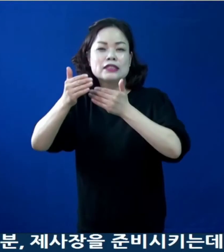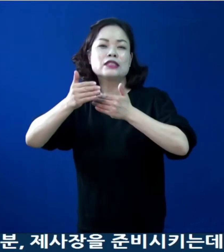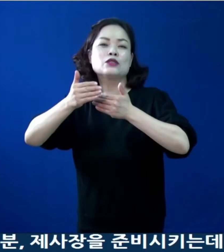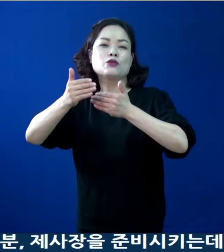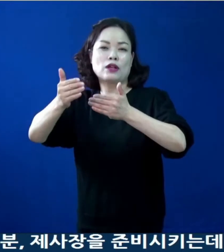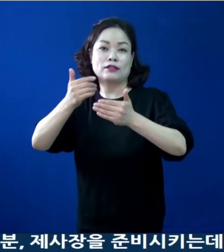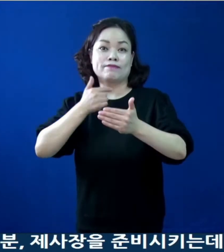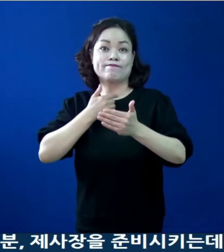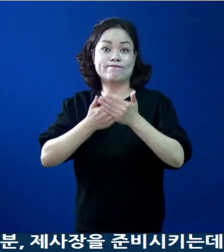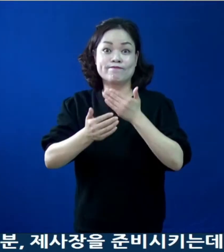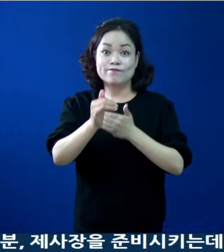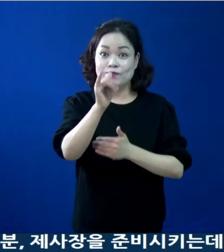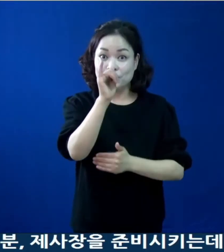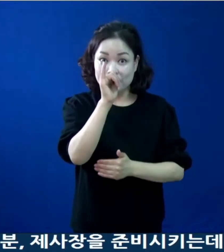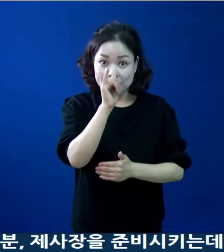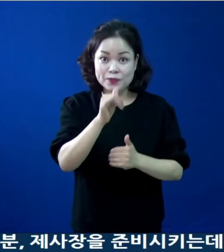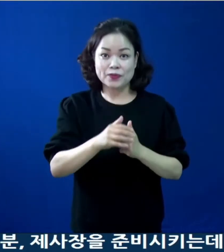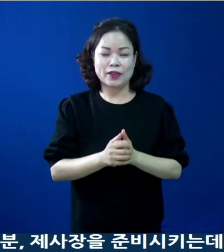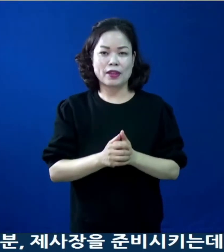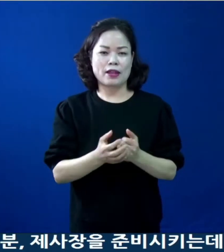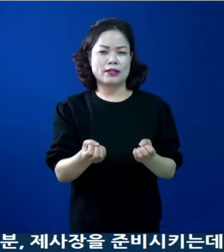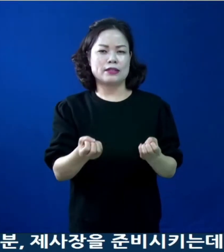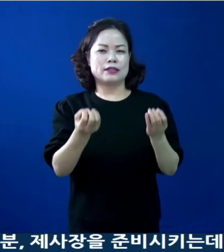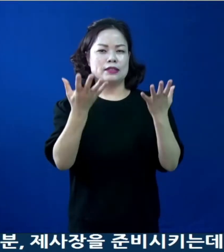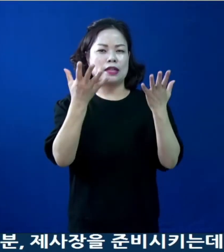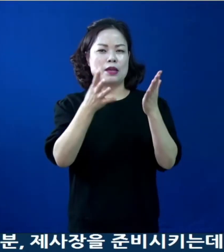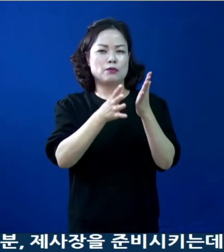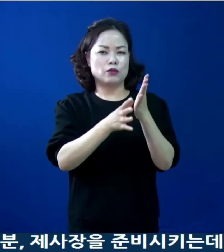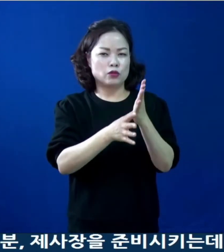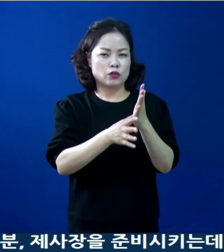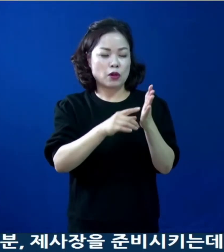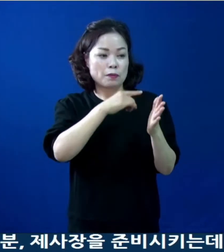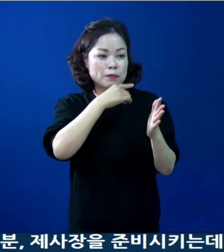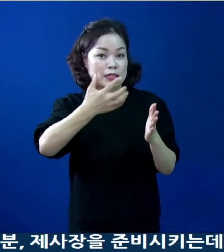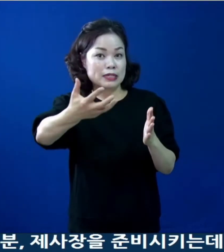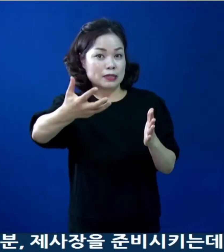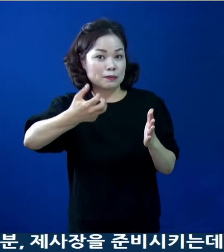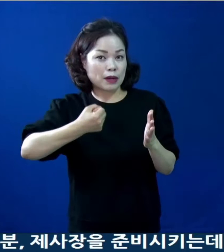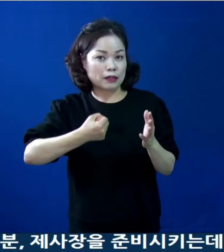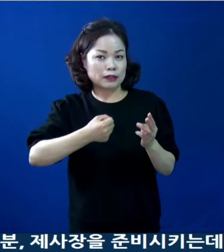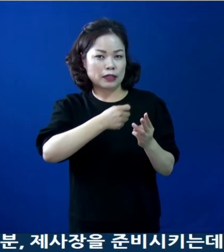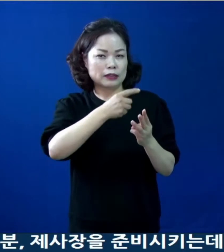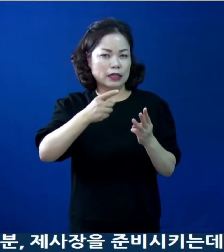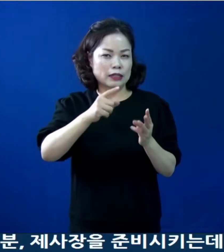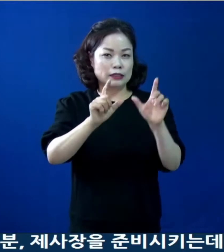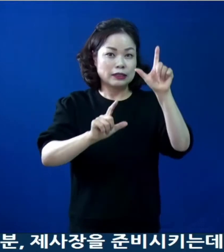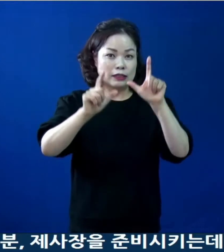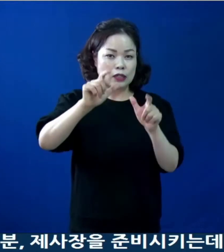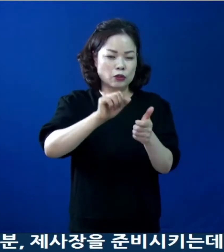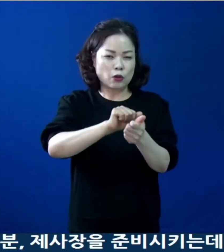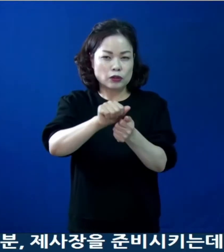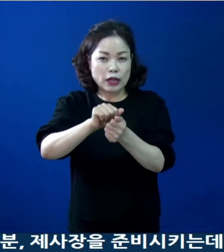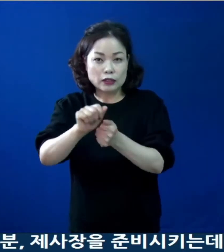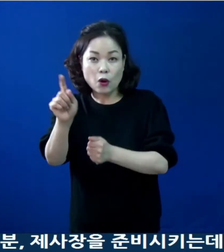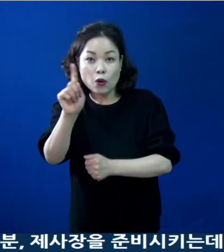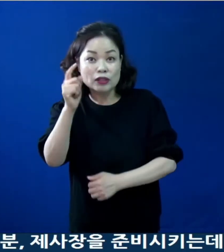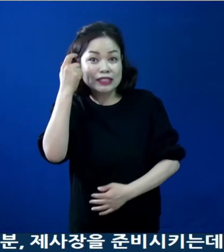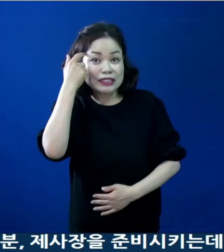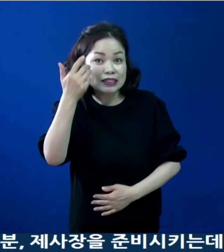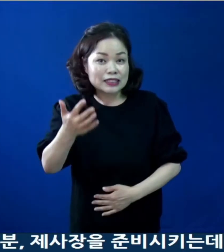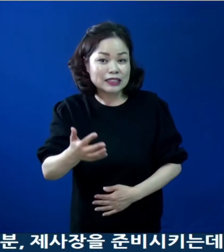겪었다 말씀드렸고요. 그 다음에 제물로부터 피를 받아서 세 군데를 상징적으로 닦아냈습니다.